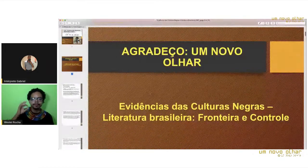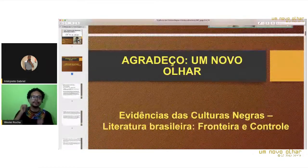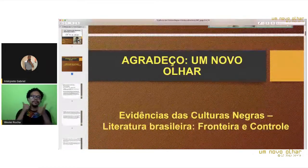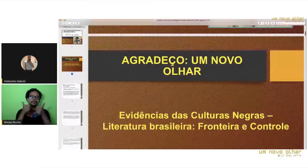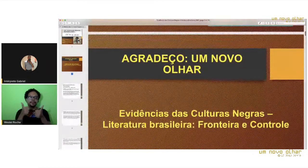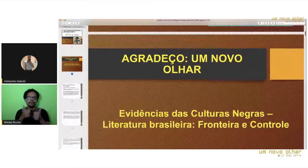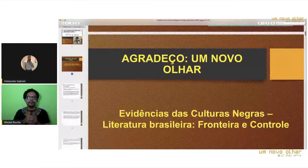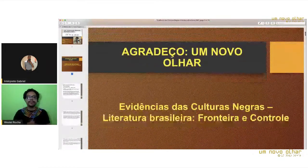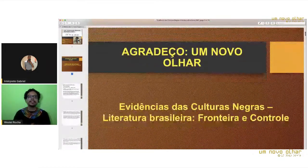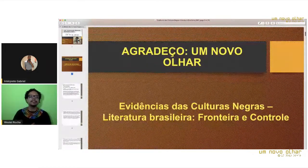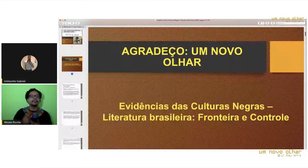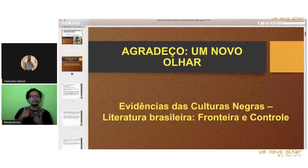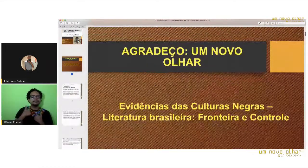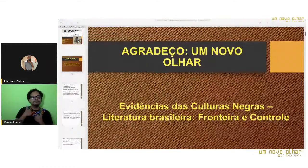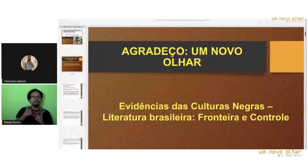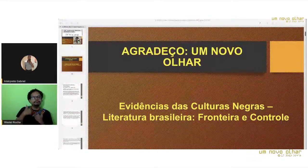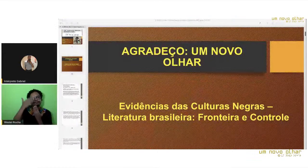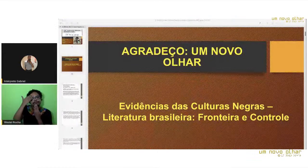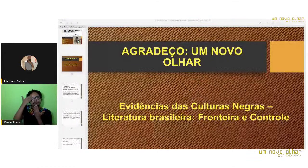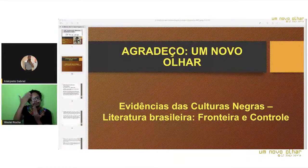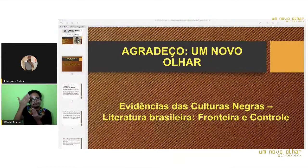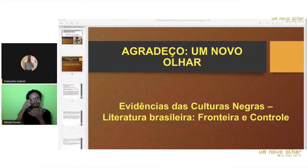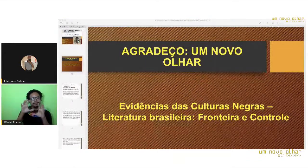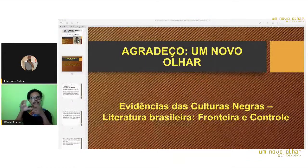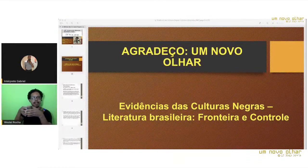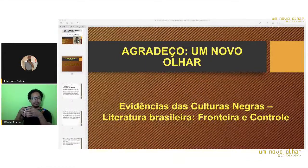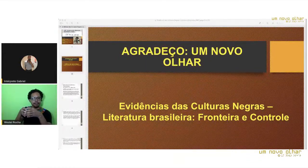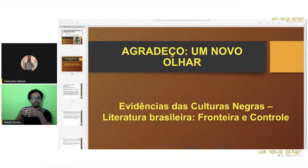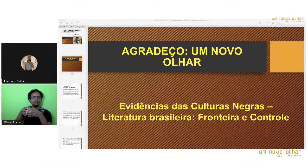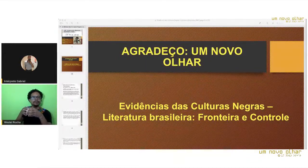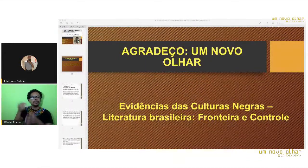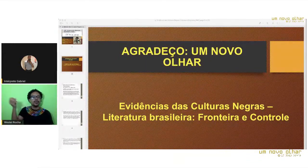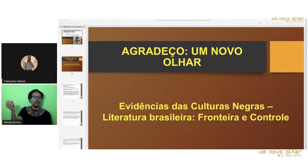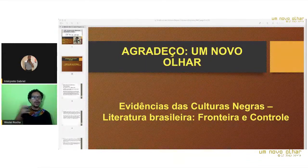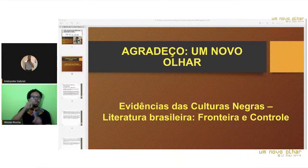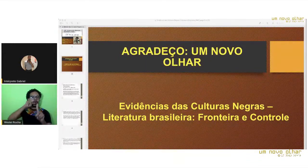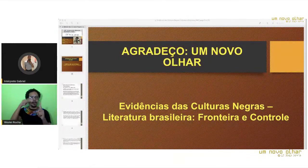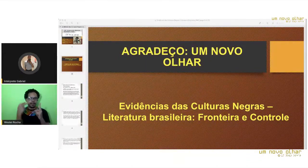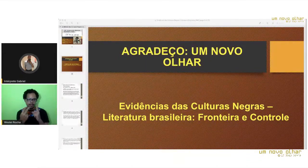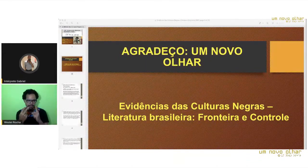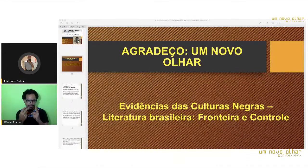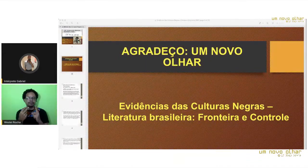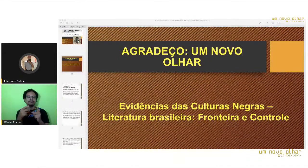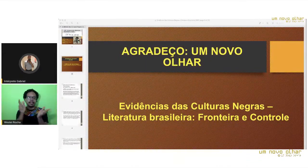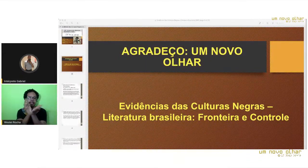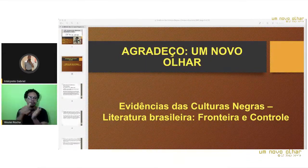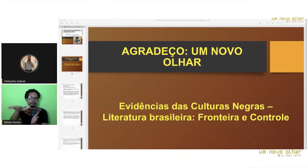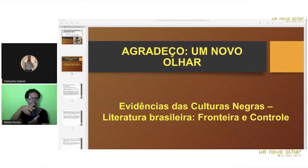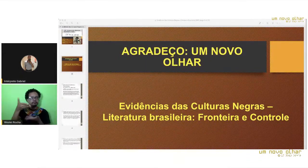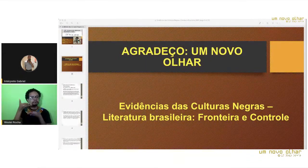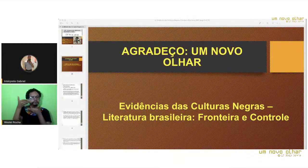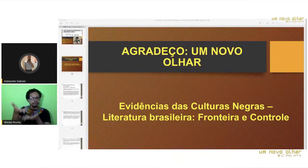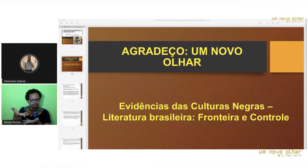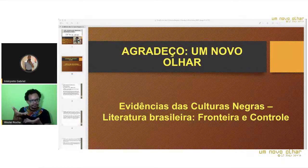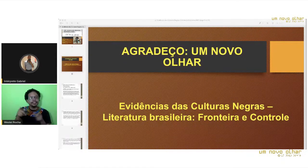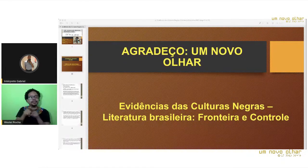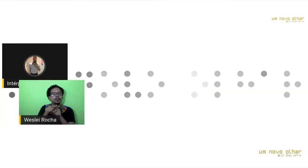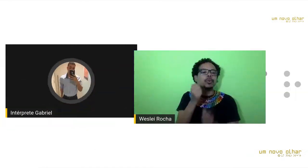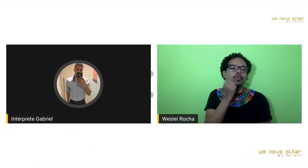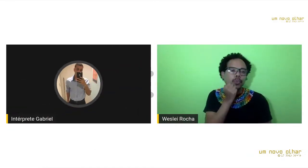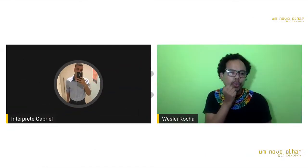Bom dia E aí Bom primeiramente eu gostaria de